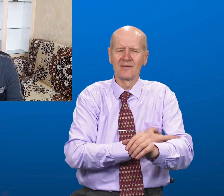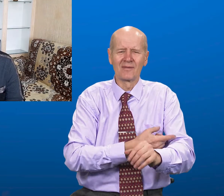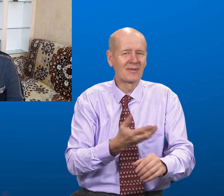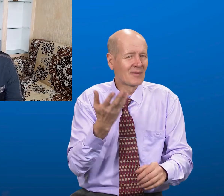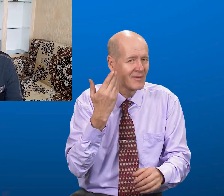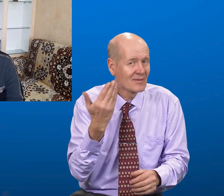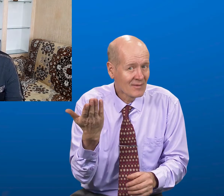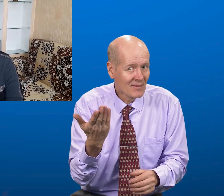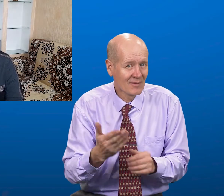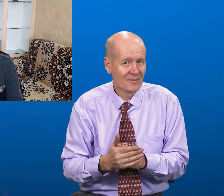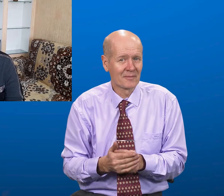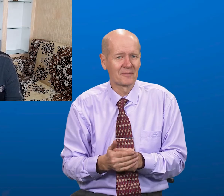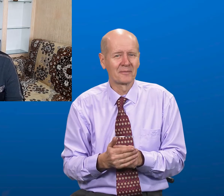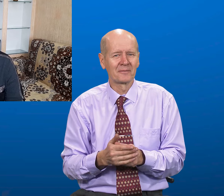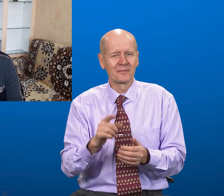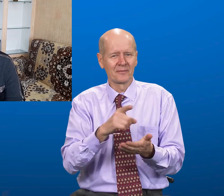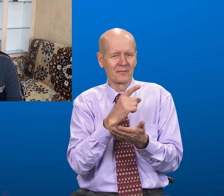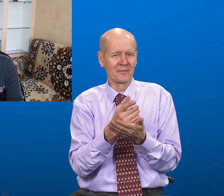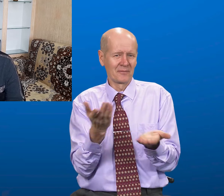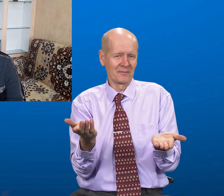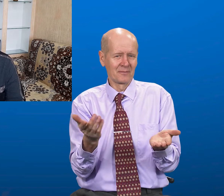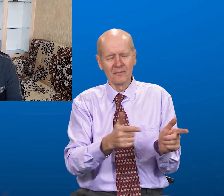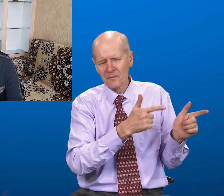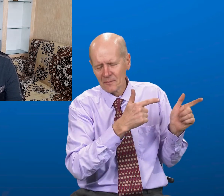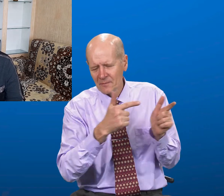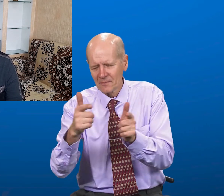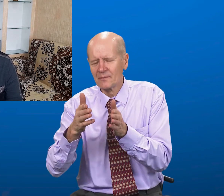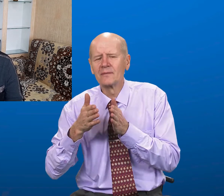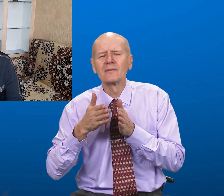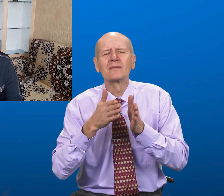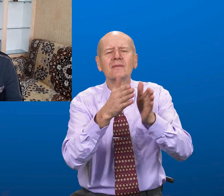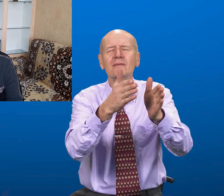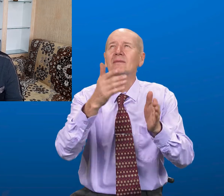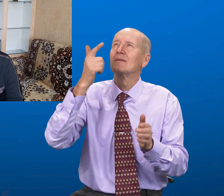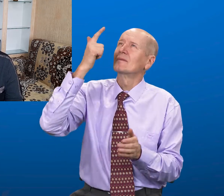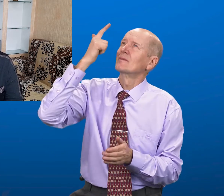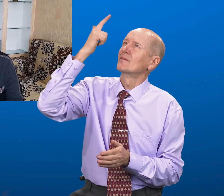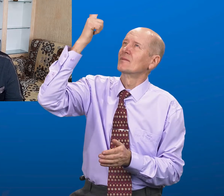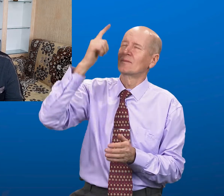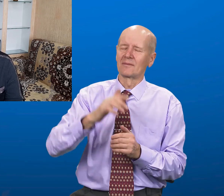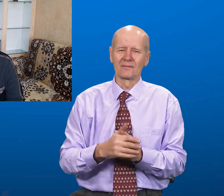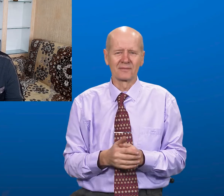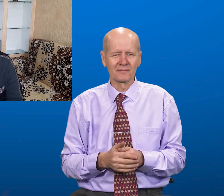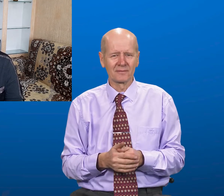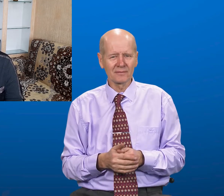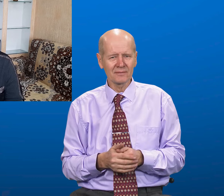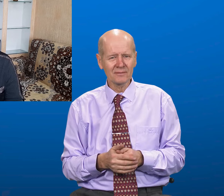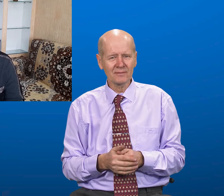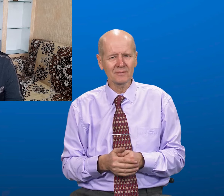Итак, вторая весть, которая записана в этой главе, звучит: «Приготовьте путь